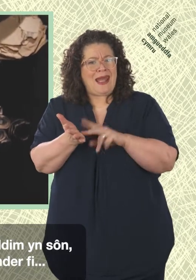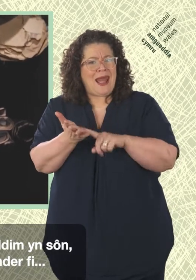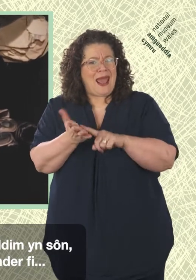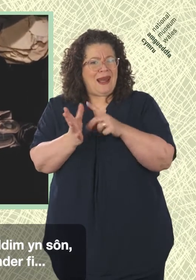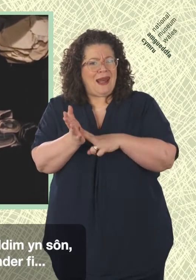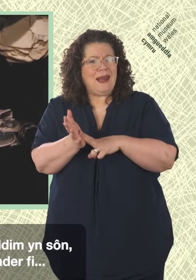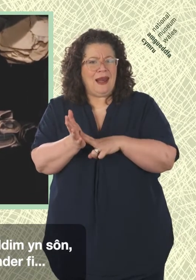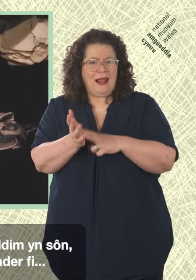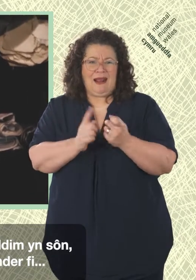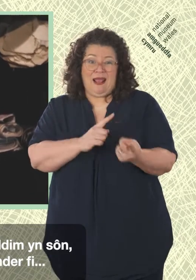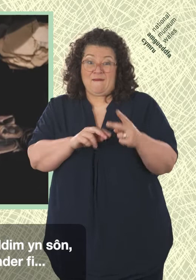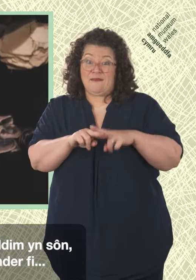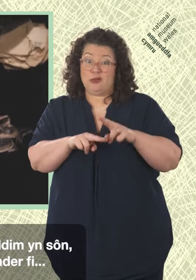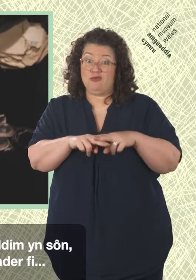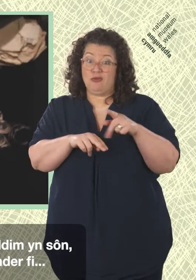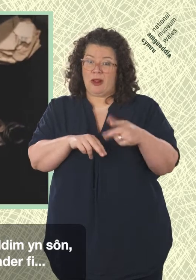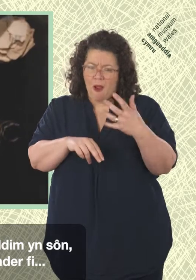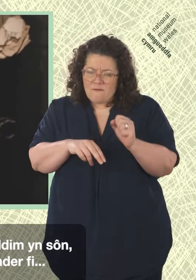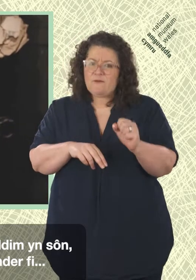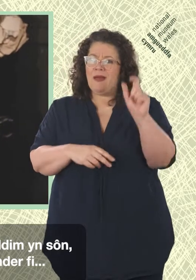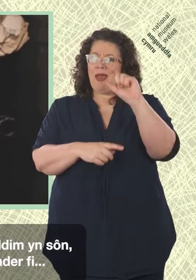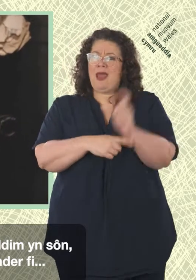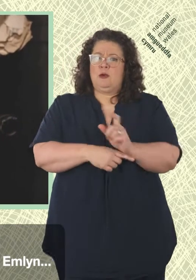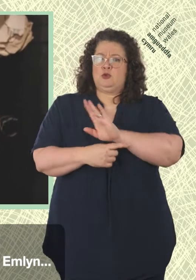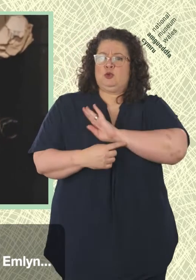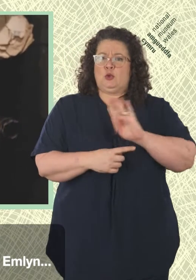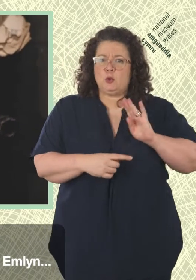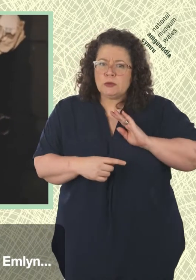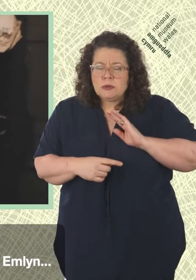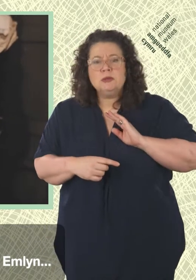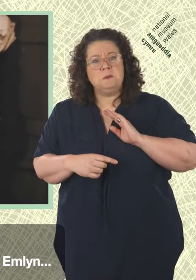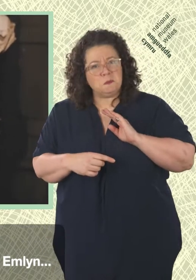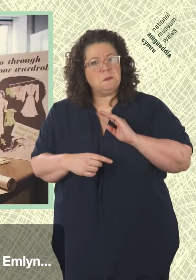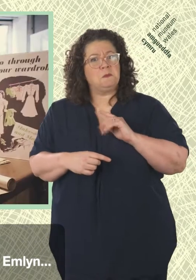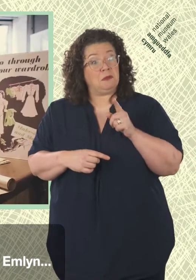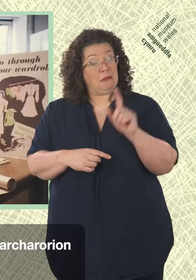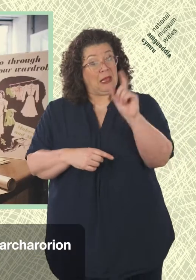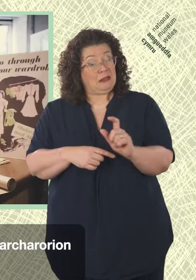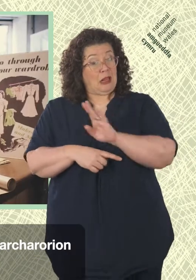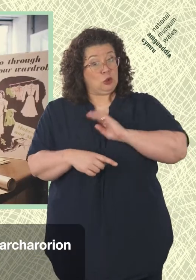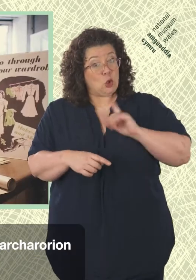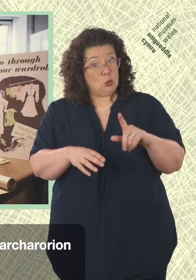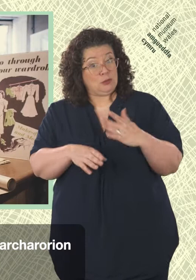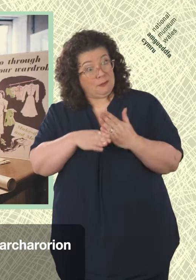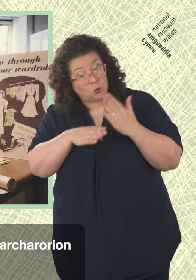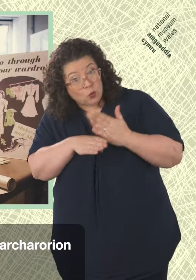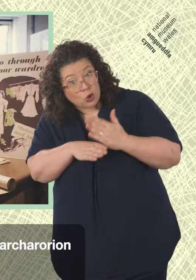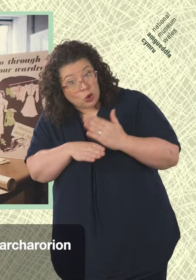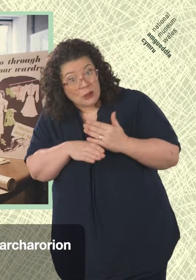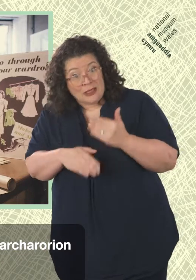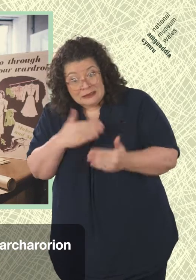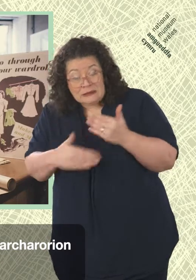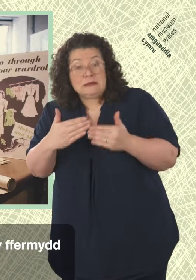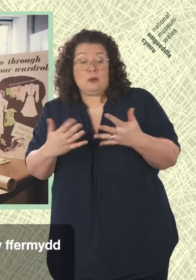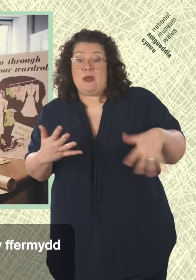sôn, ond fi'n clywed o cefndir fi sy'n byw yn Castell Newydd Emlyn. Maen nhw'n gweud bod carcharorion Eidalaidd